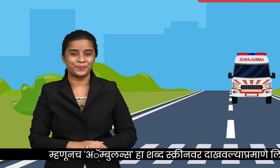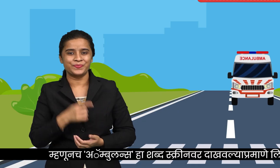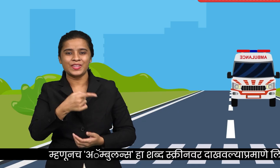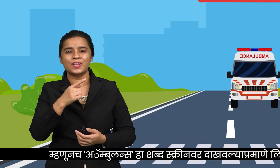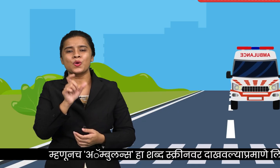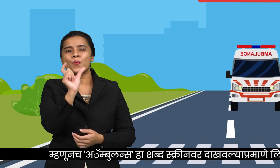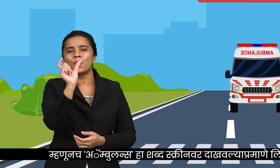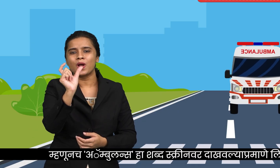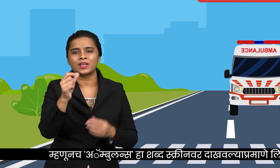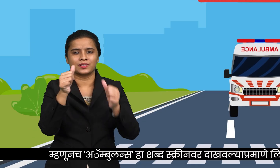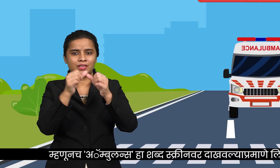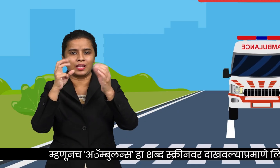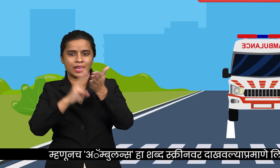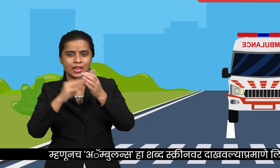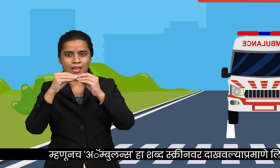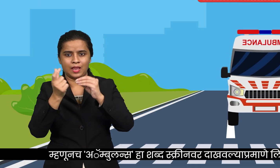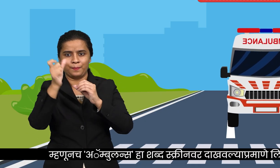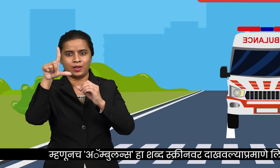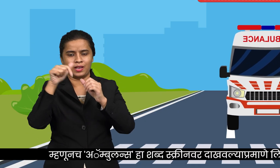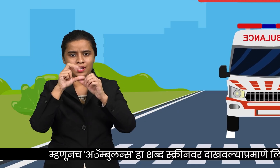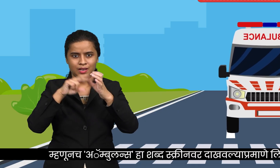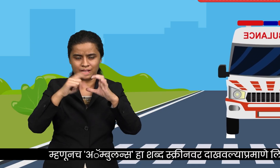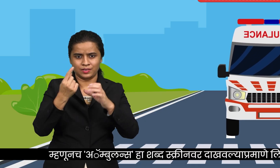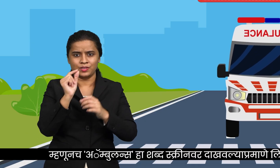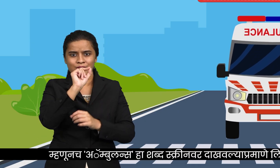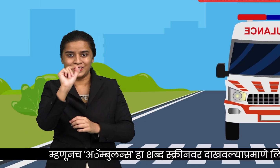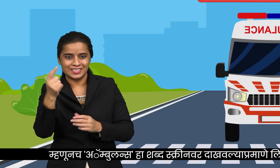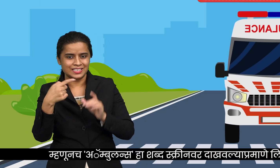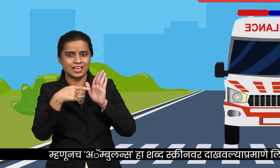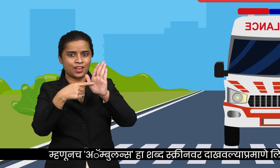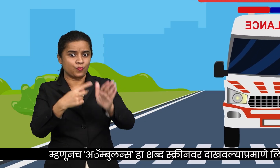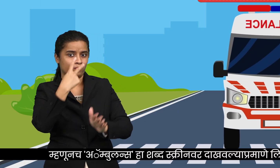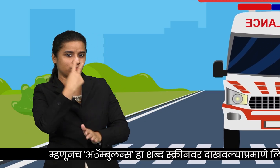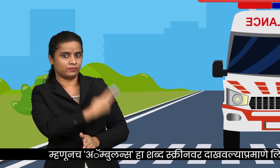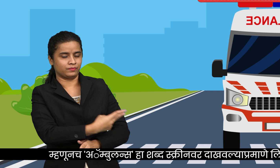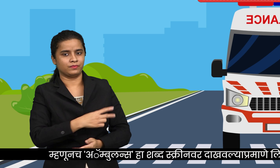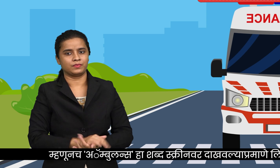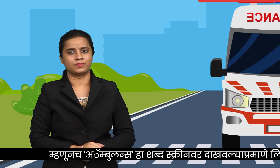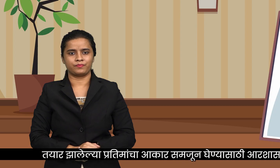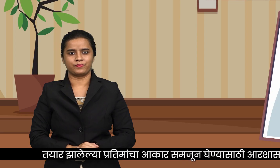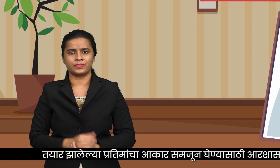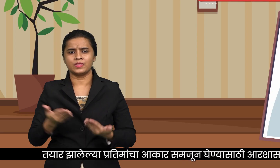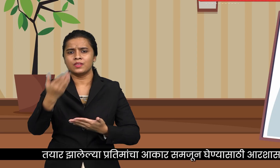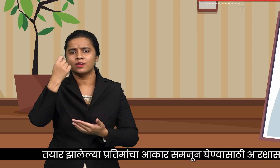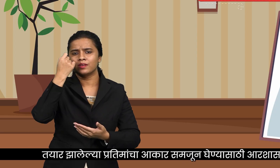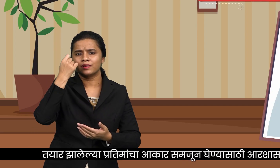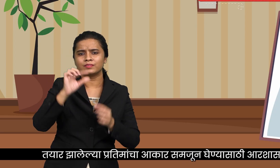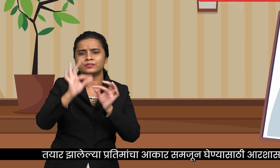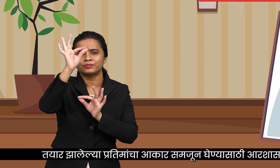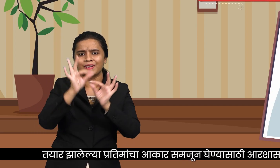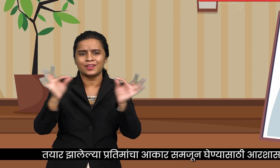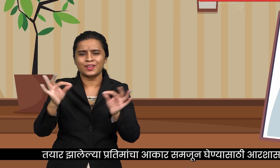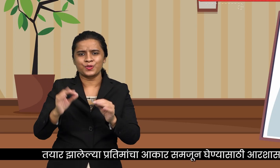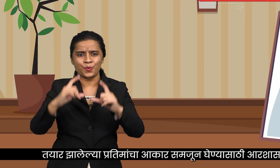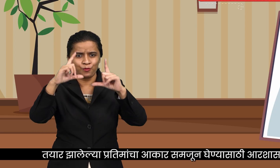म्हणूनच ॲम्ब्युलन्स हा शब्द स्क्रीनवर दाखवल्याप्रमाणे लिहिलेला आहे. तयार झालेल्या